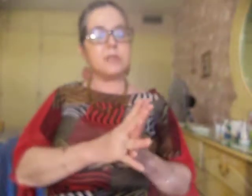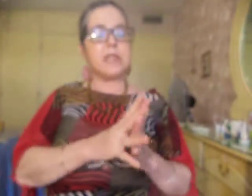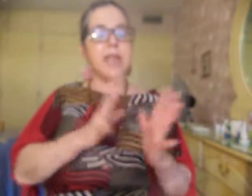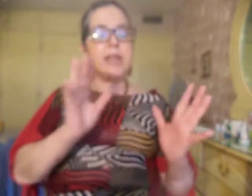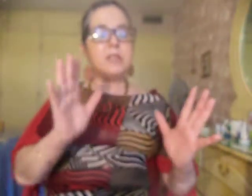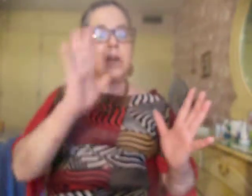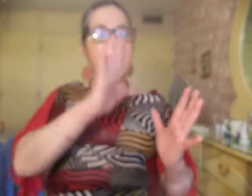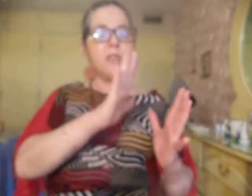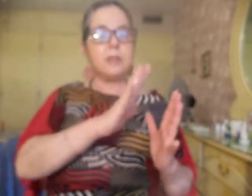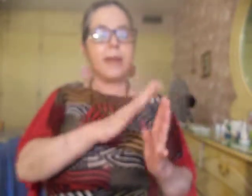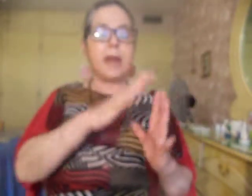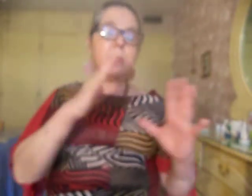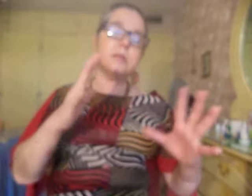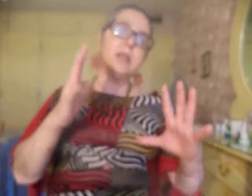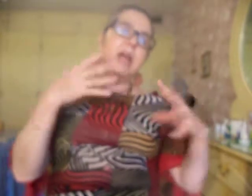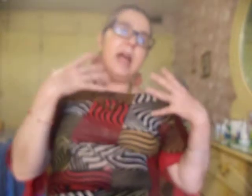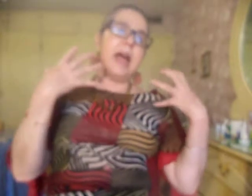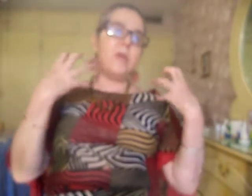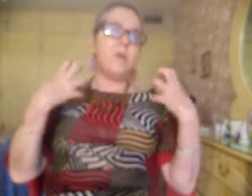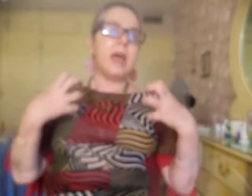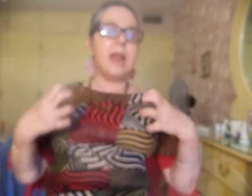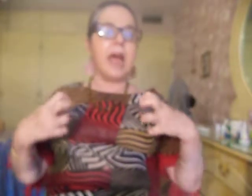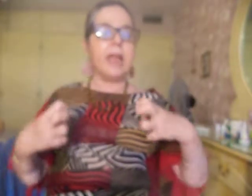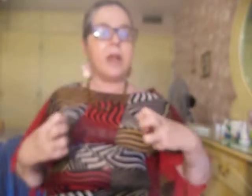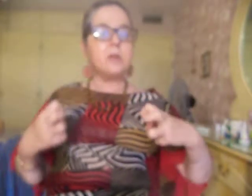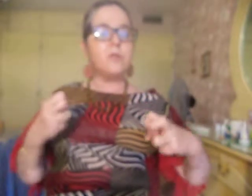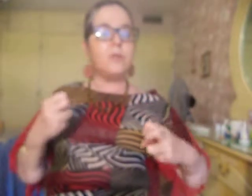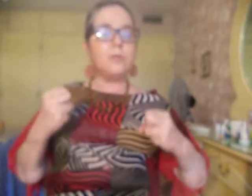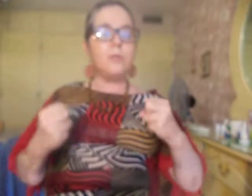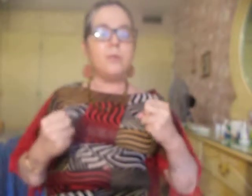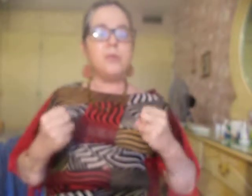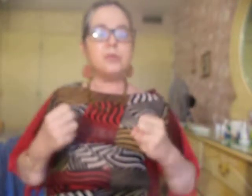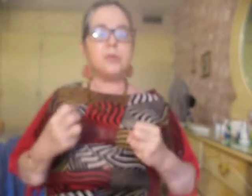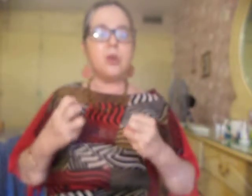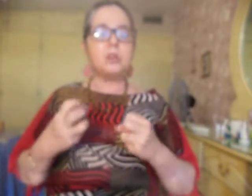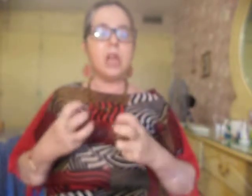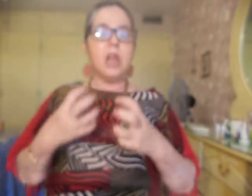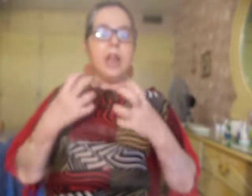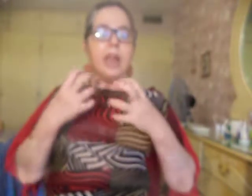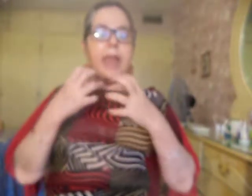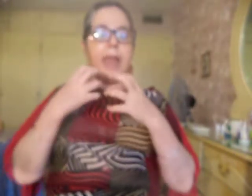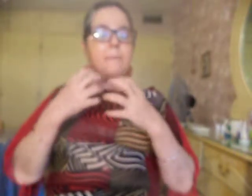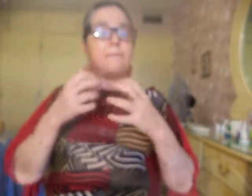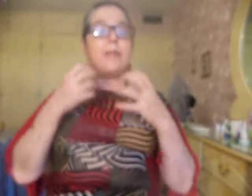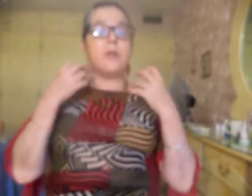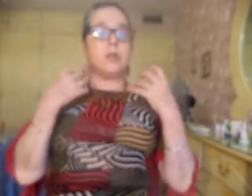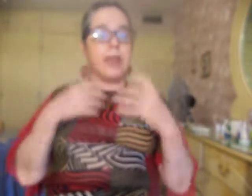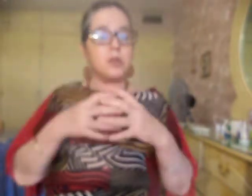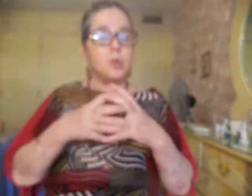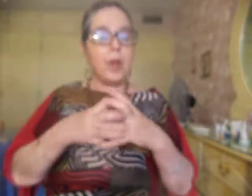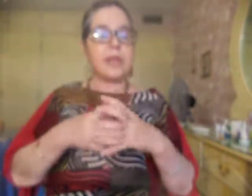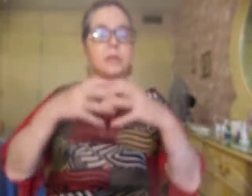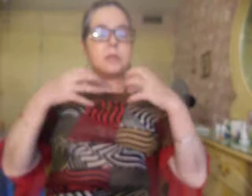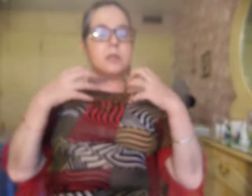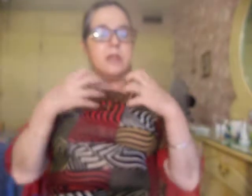Y estos rayos bajos ayudan a que los músculos, que los huesos,